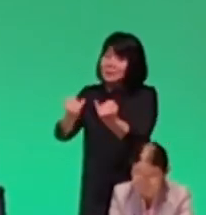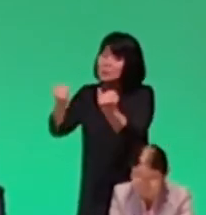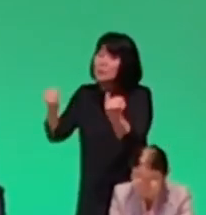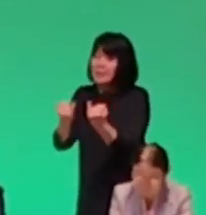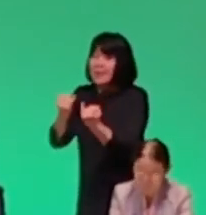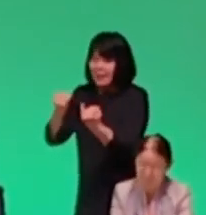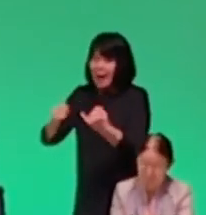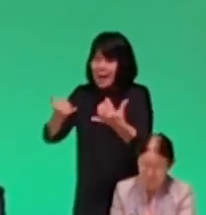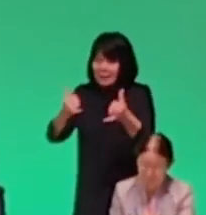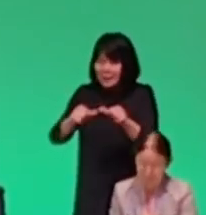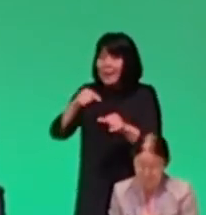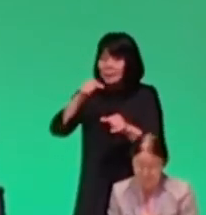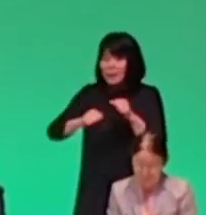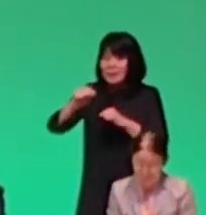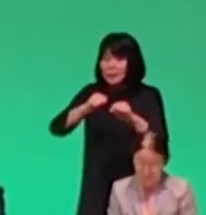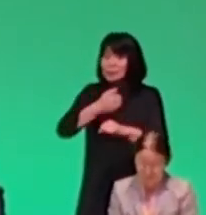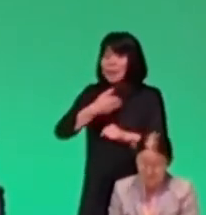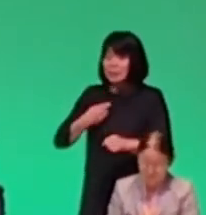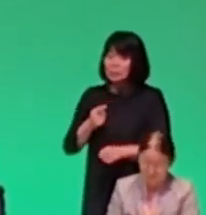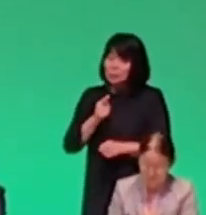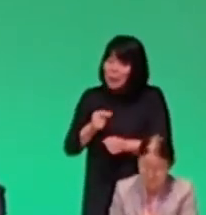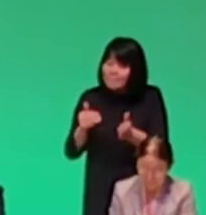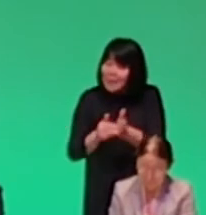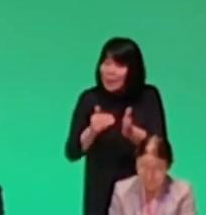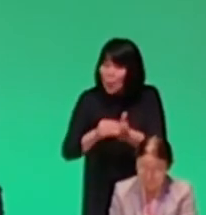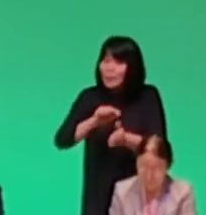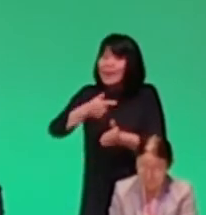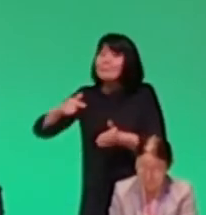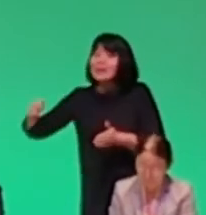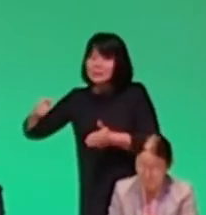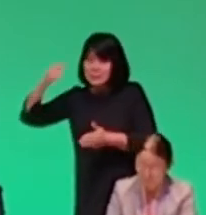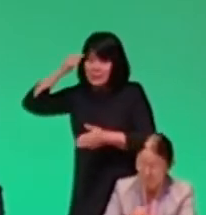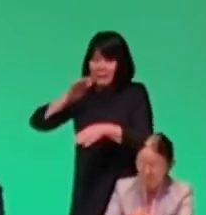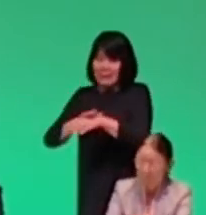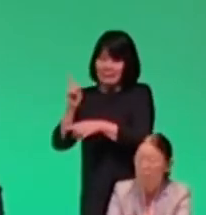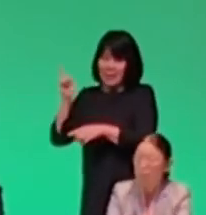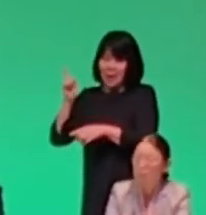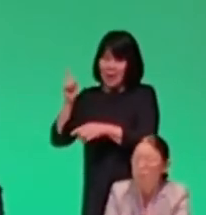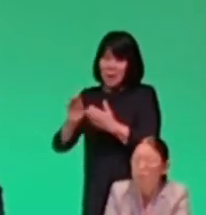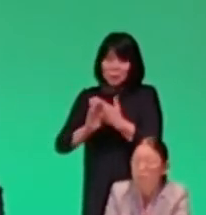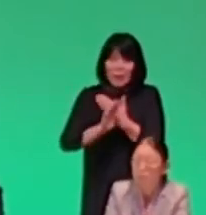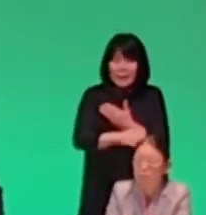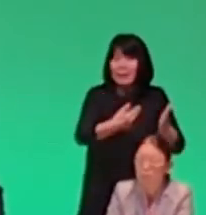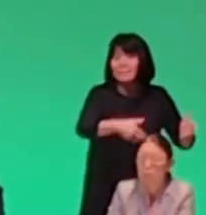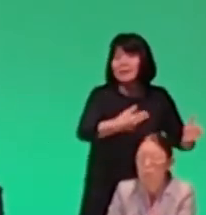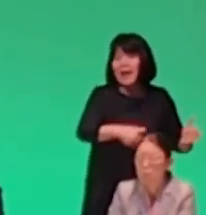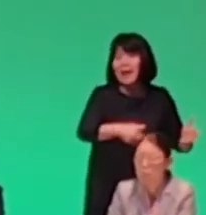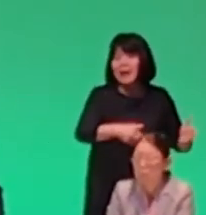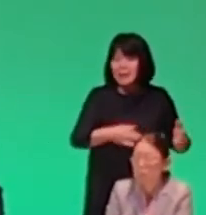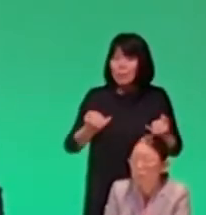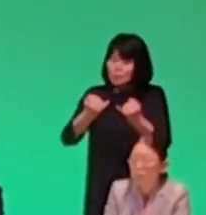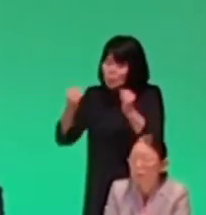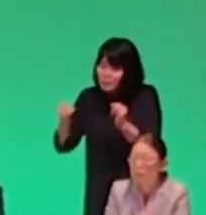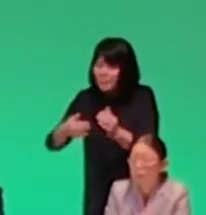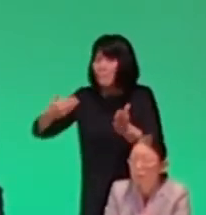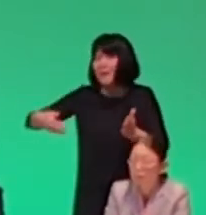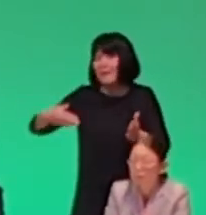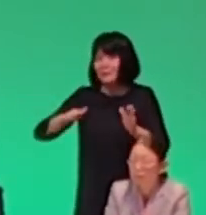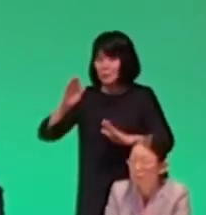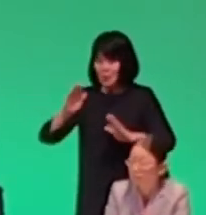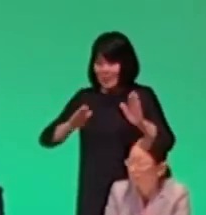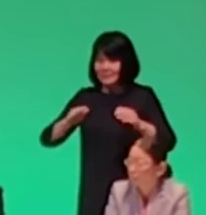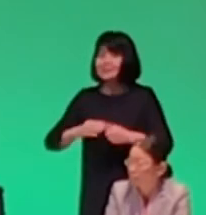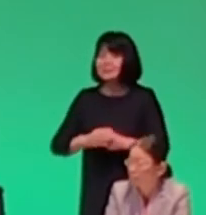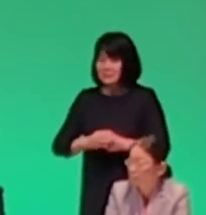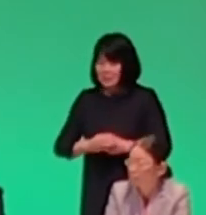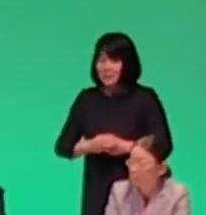が社会で活躍できることまでをダイバーシティと呼んでいる、それすらできてないよねということで、まあ、私はここを本